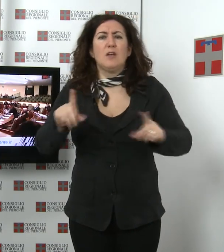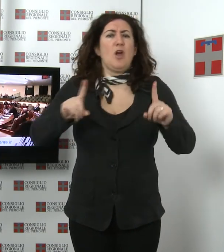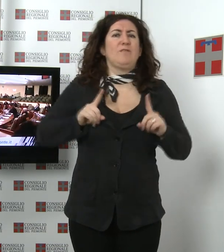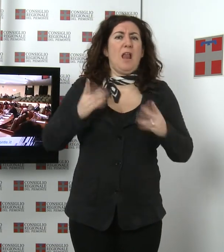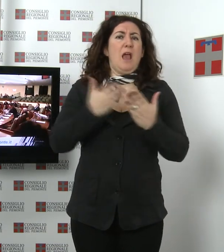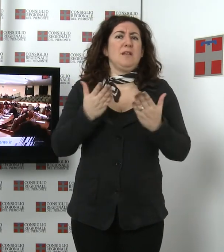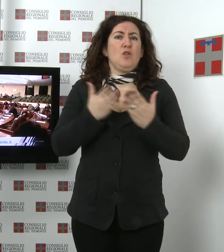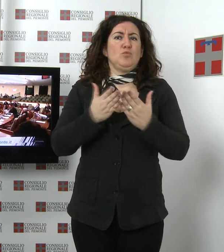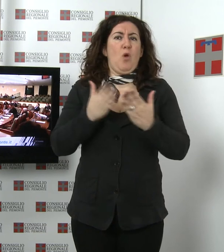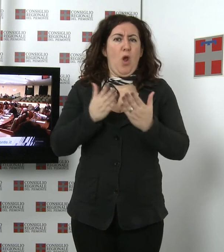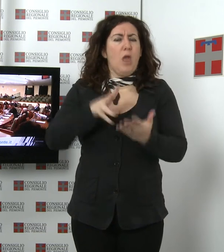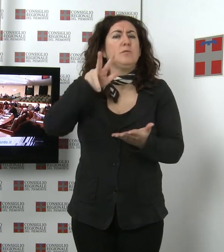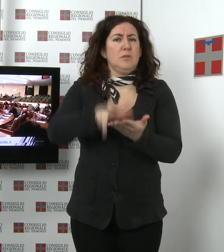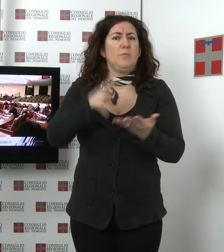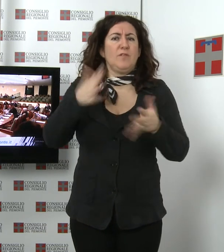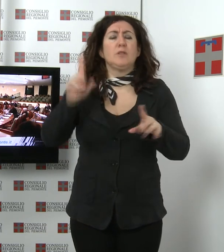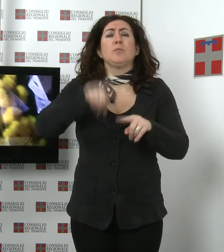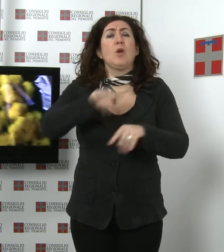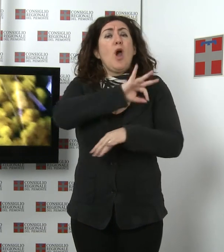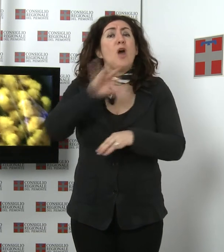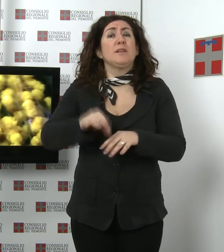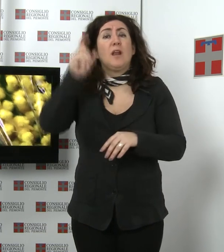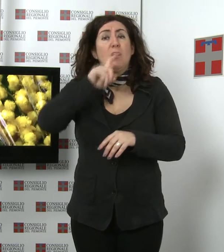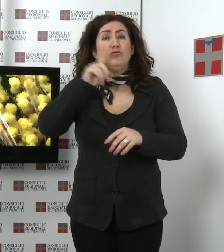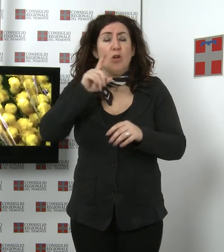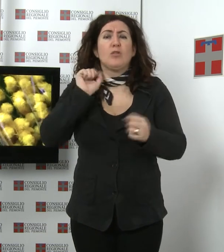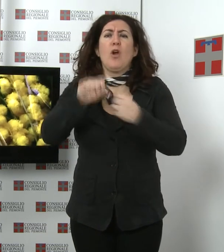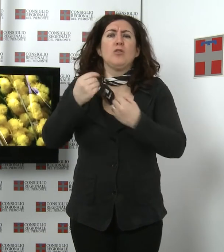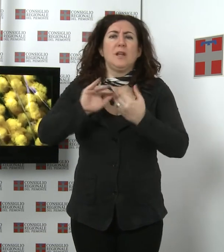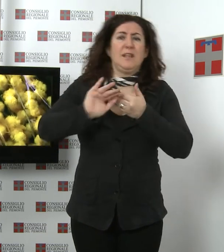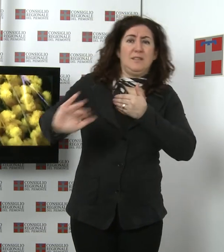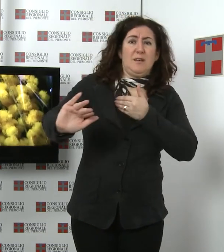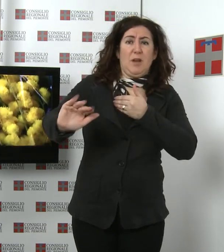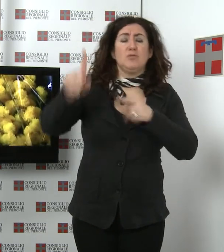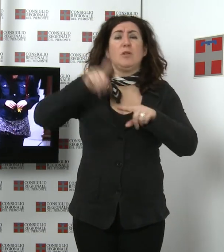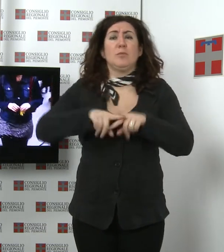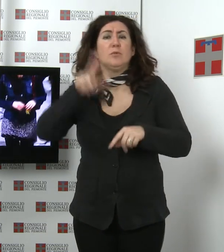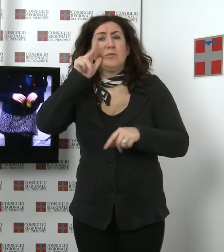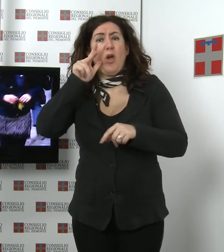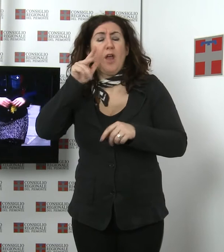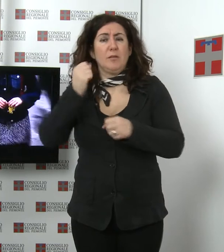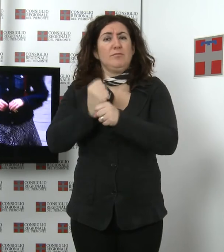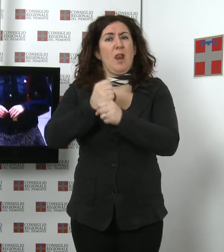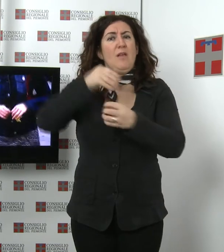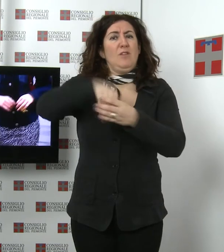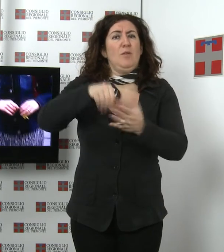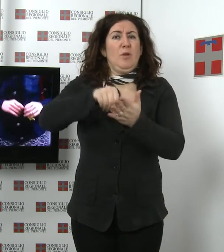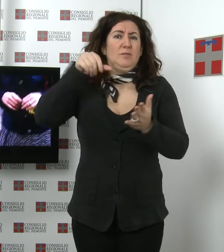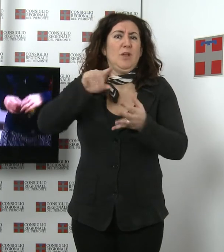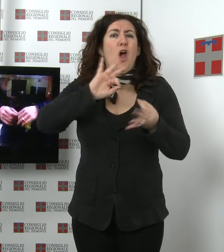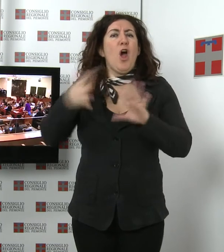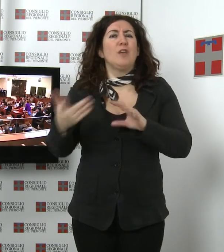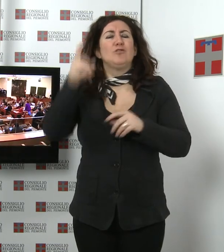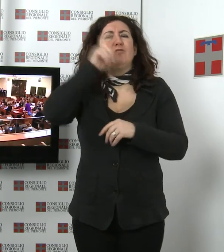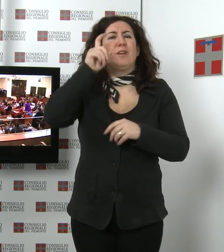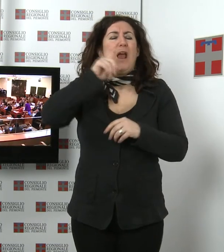un ordine del giorno contro le discriminazioni e per la piena rappresentanza di genere in occasione della Giornata internazionale della donna.